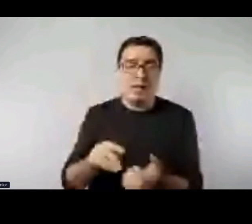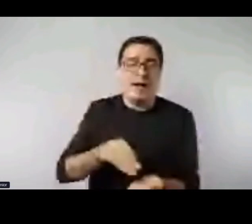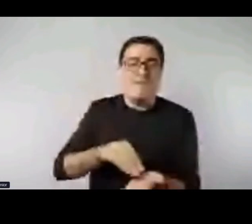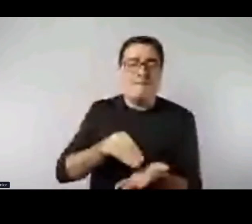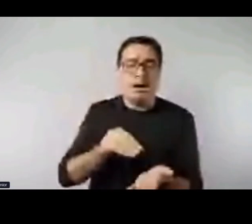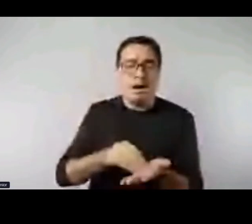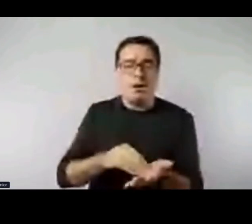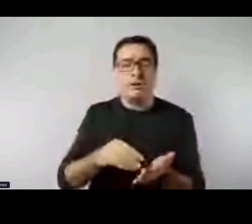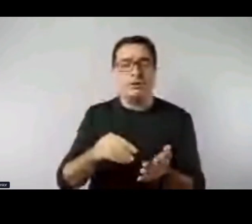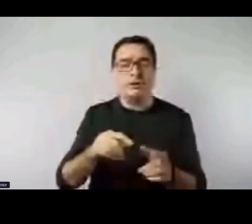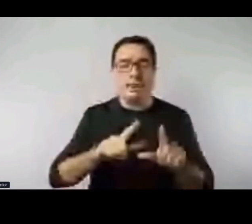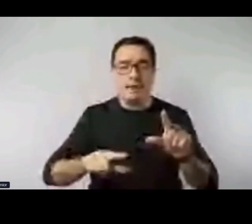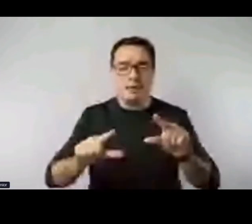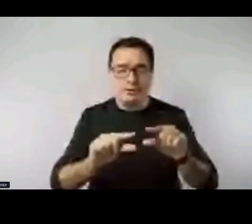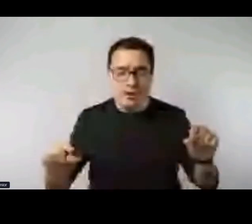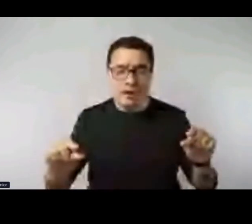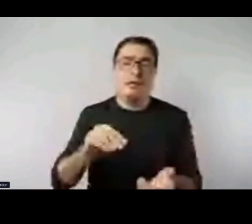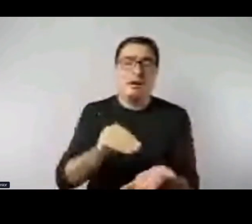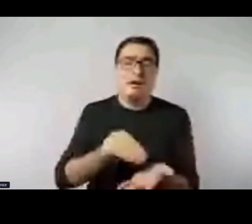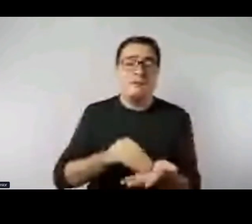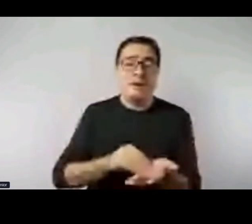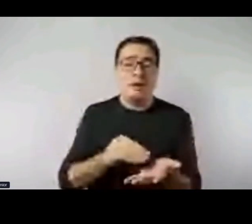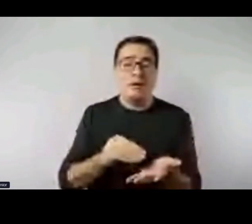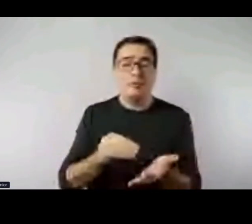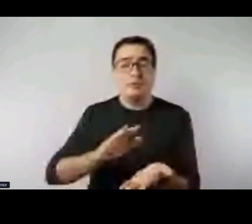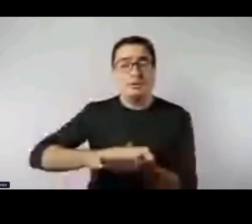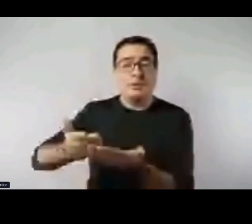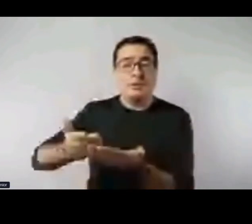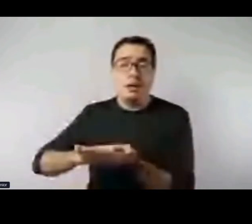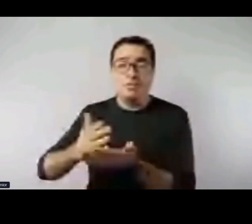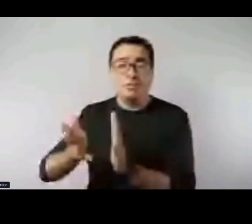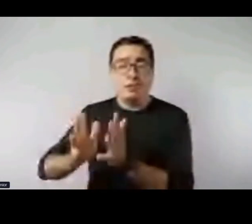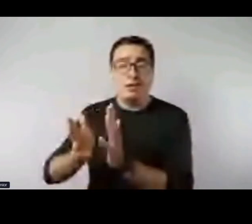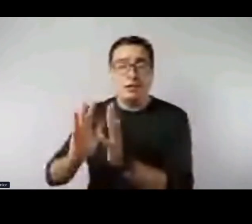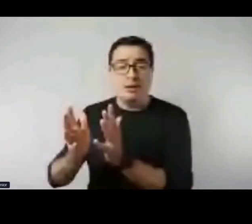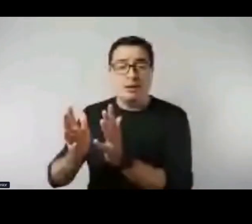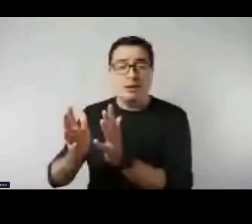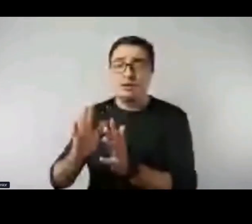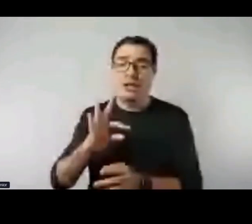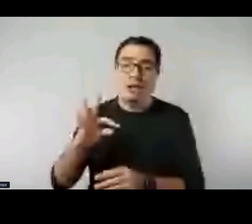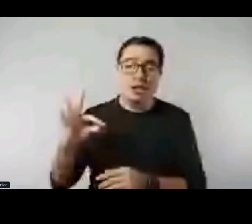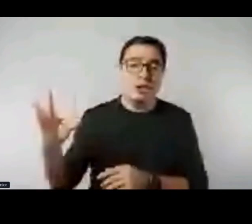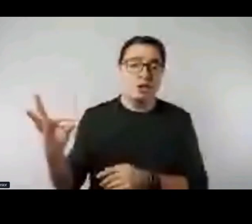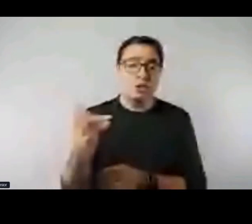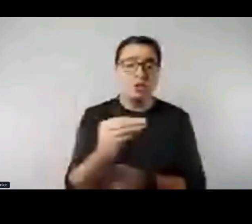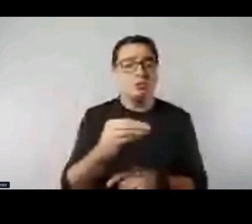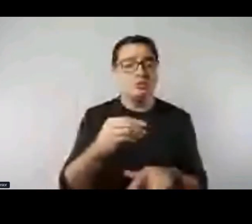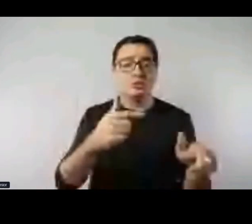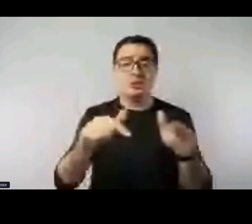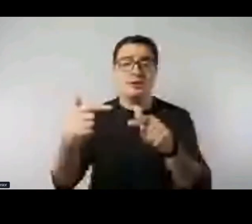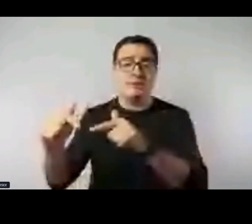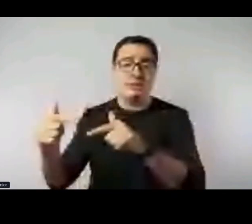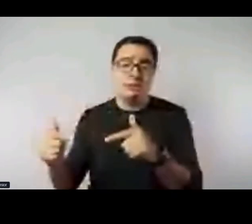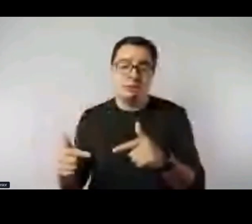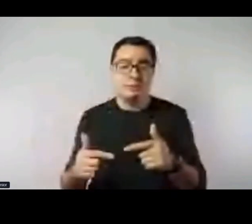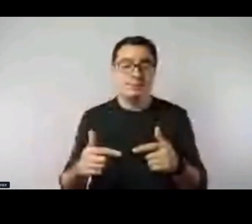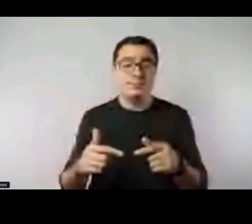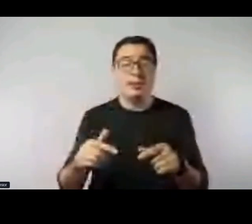legendas, a falta de intérprete de Libras em todos os nossos serviços, em